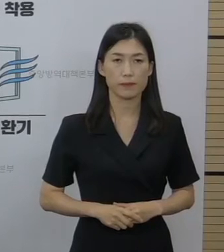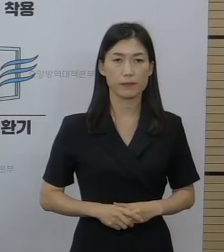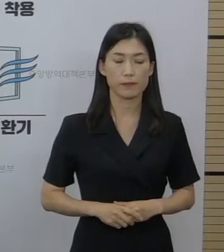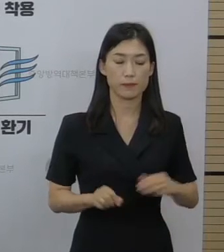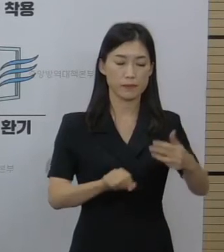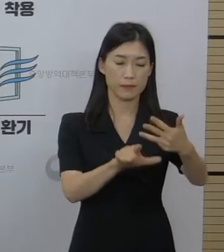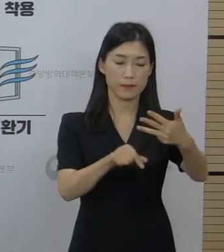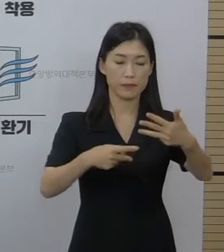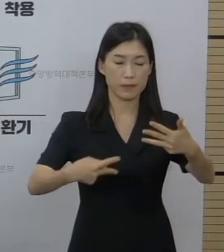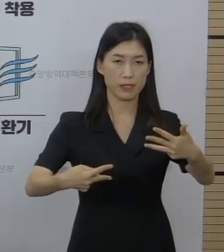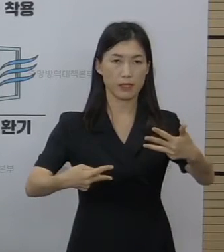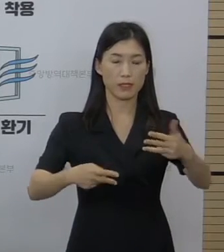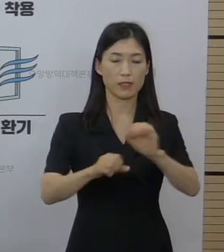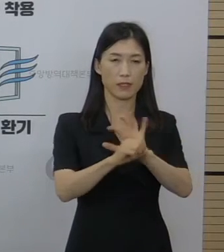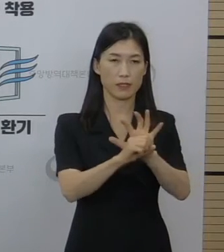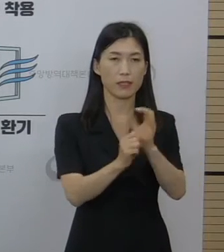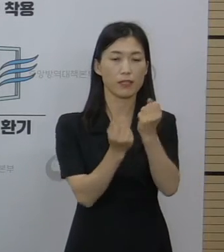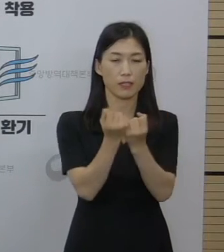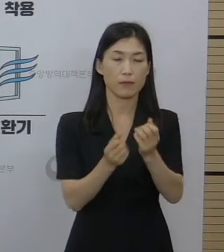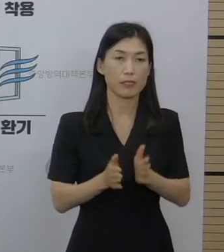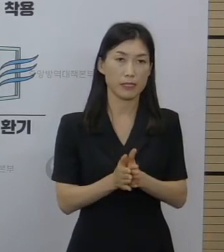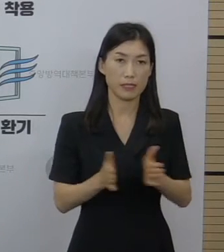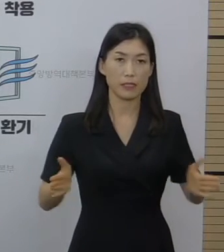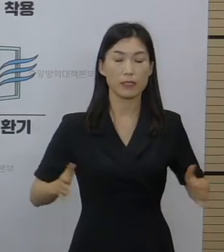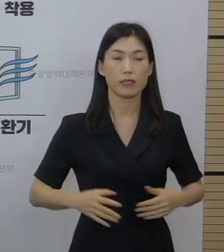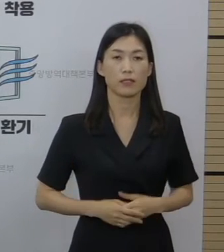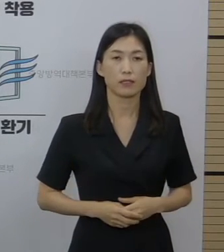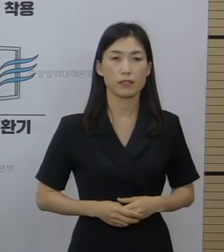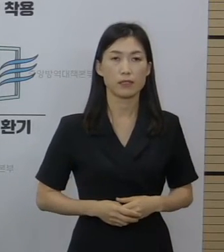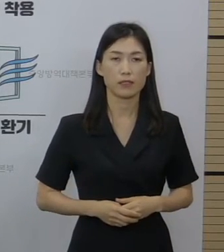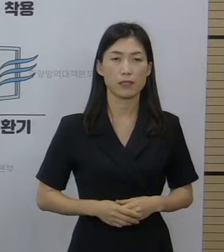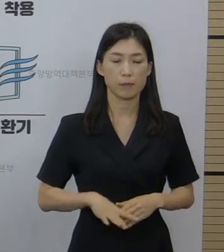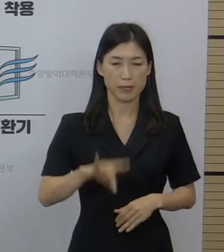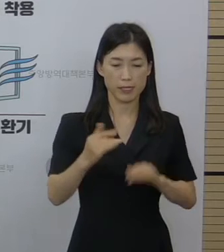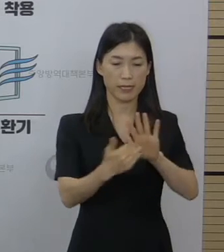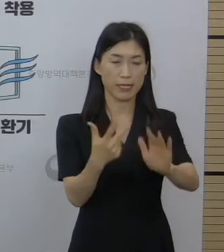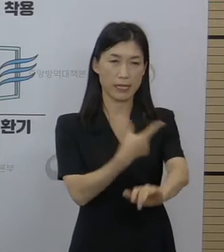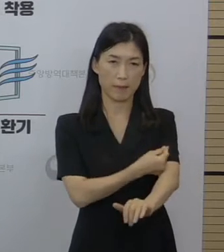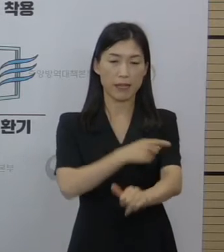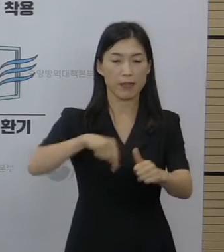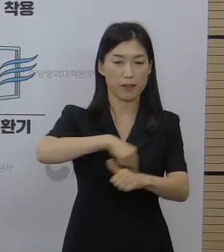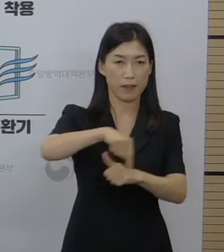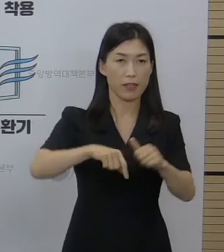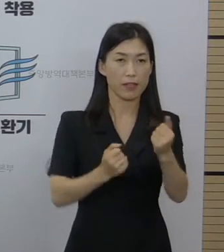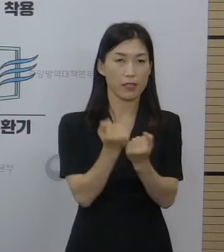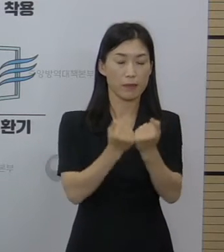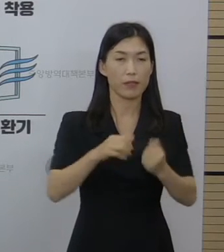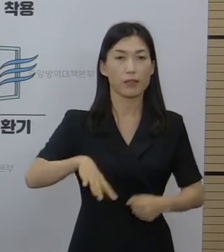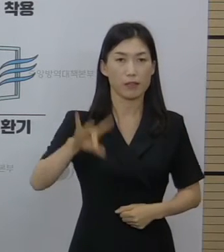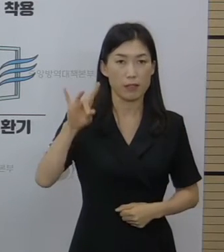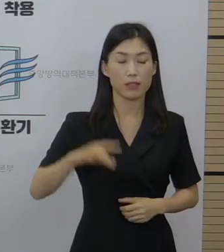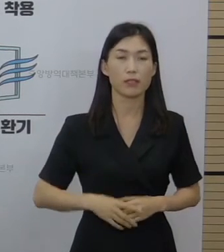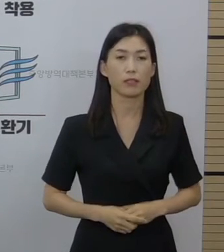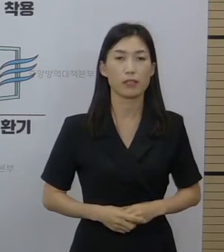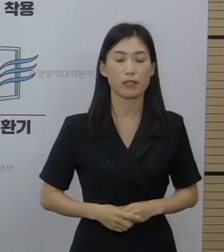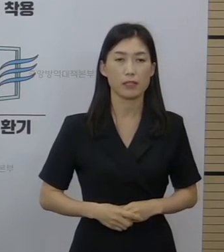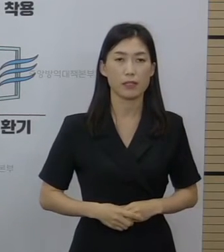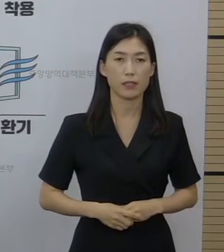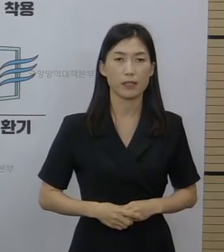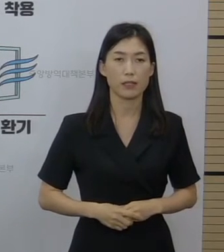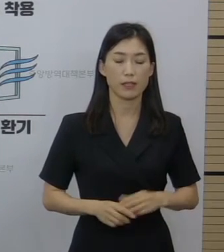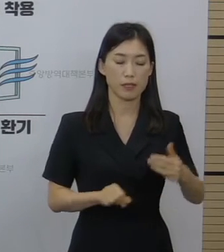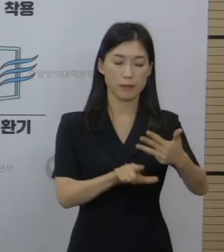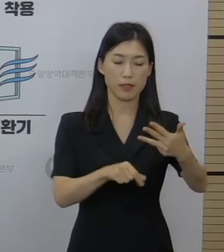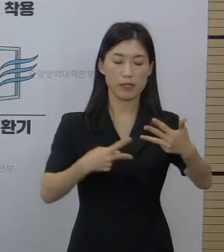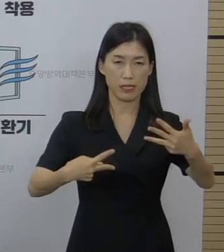네, 8월 2일 정례 브리핑을 시작하겠습니다. 먼저 예방접종 현황에 대해서 말씀드리겠습니다.